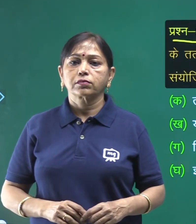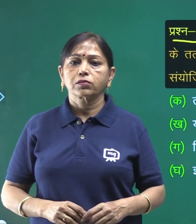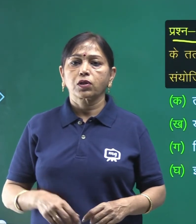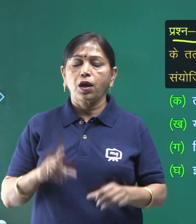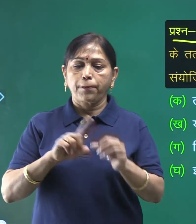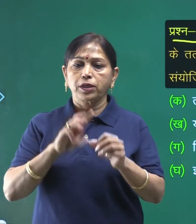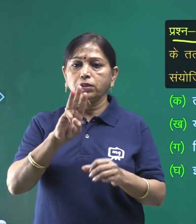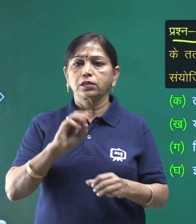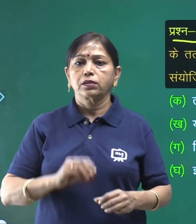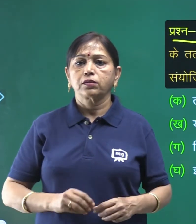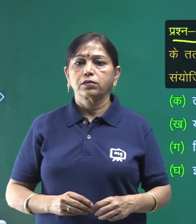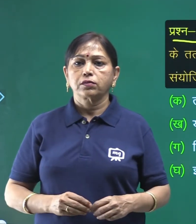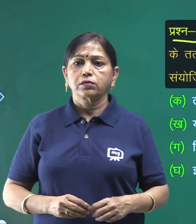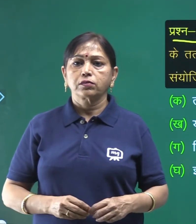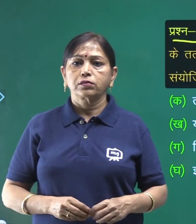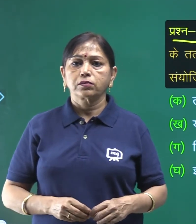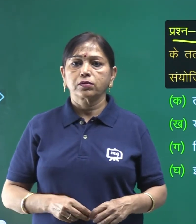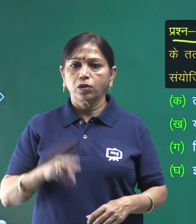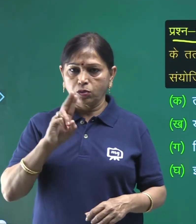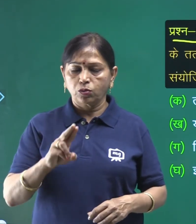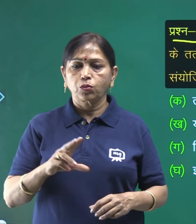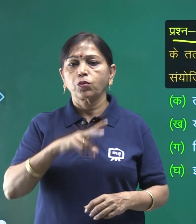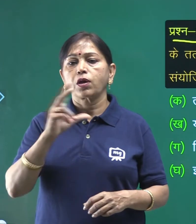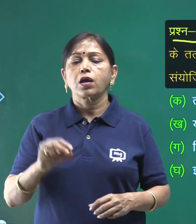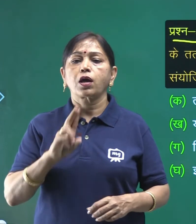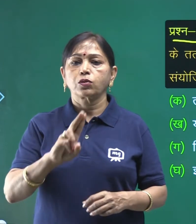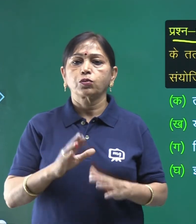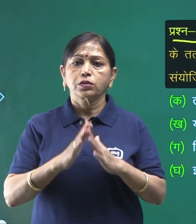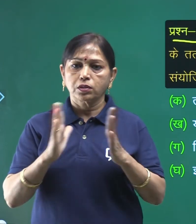प्रश्न 3, 2 या 2 से अधिक